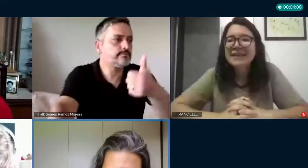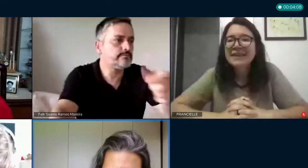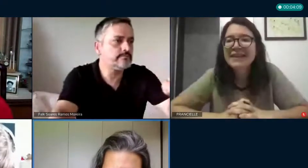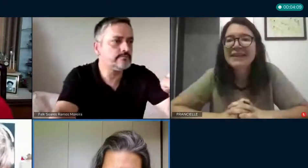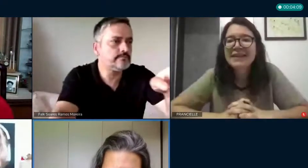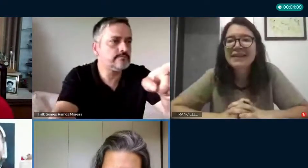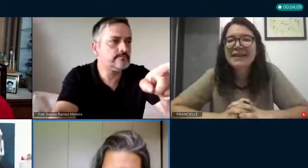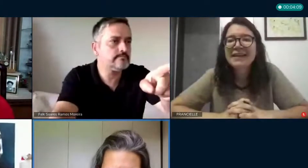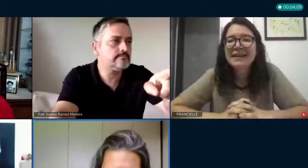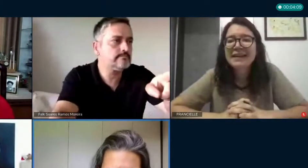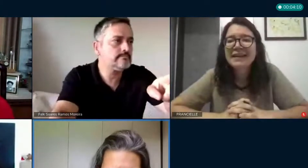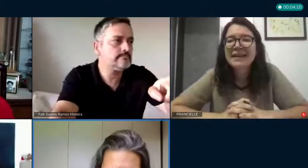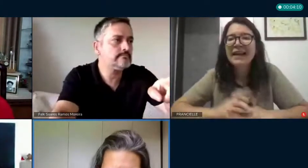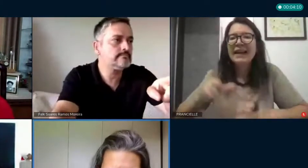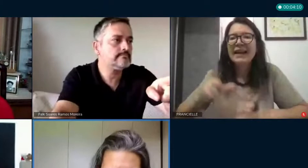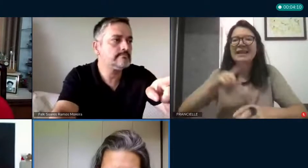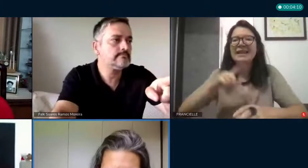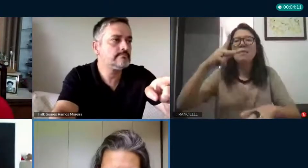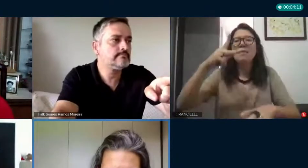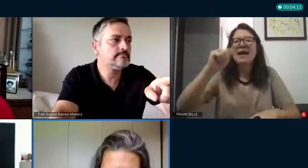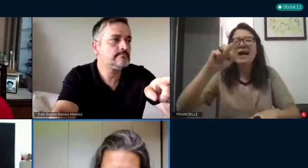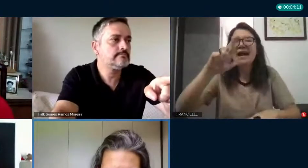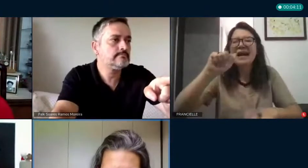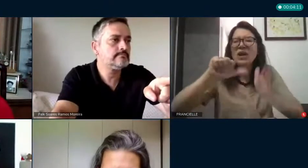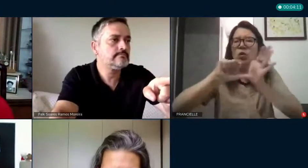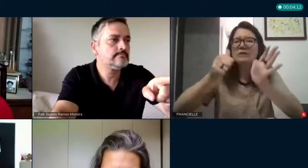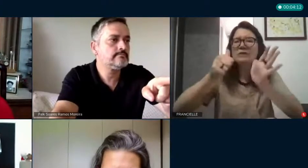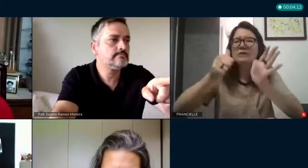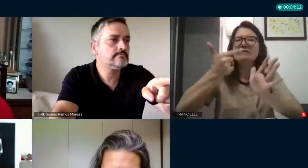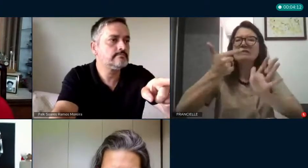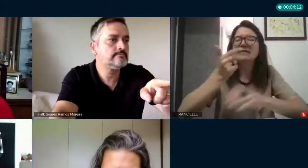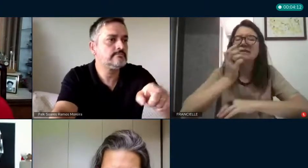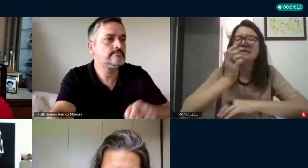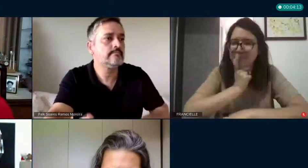É apenas numa frase.